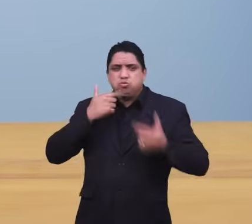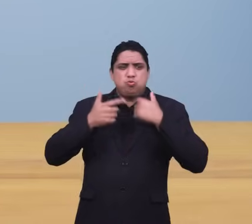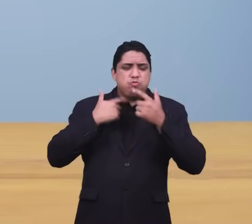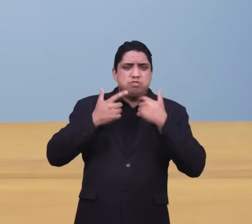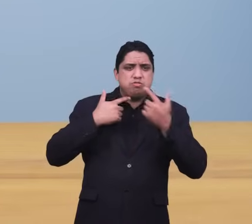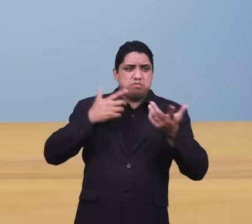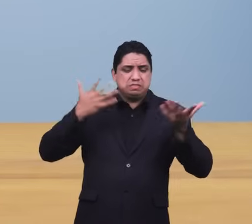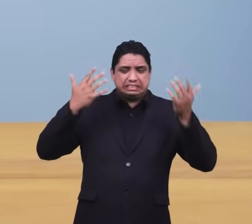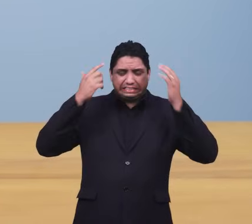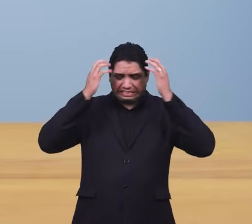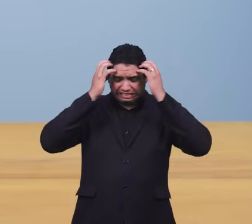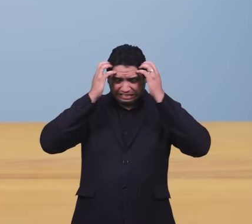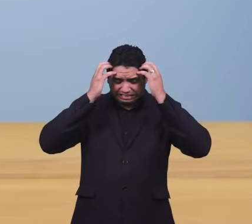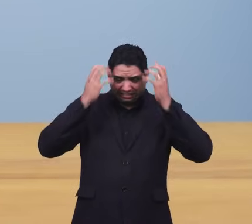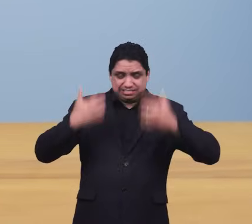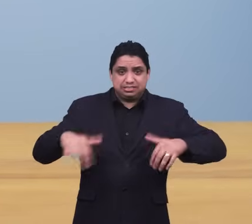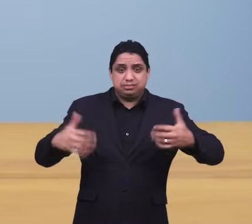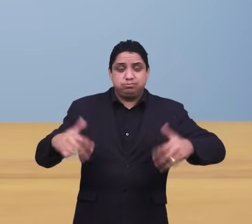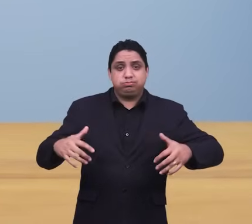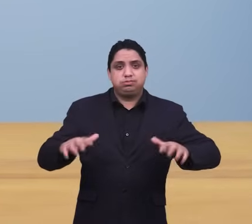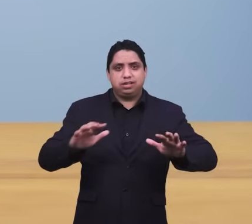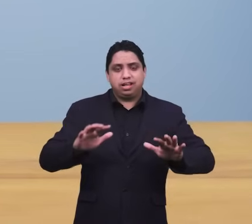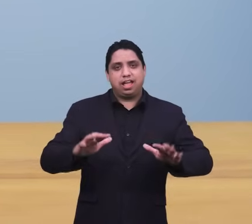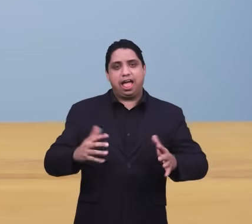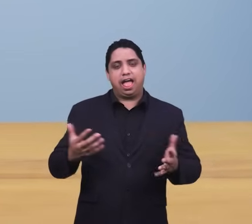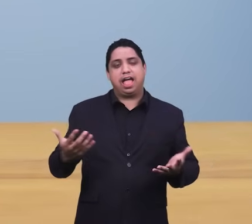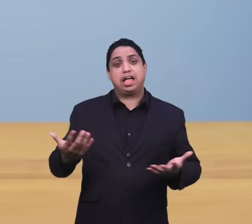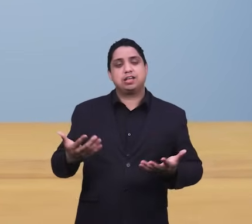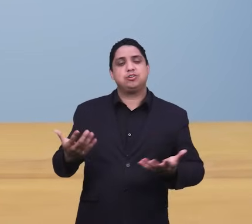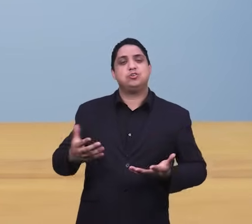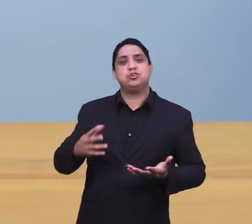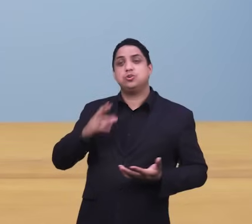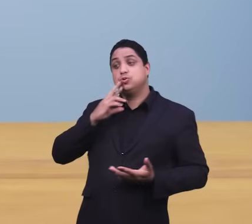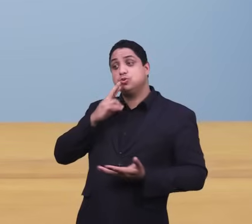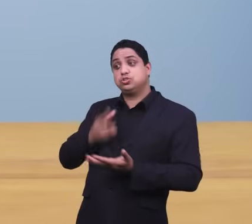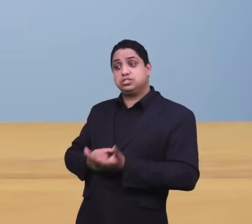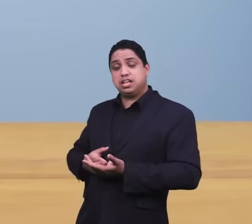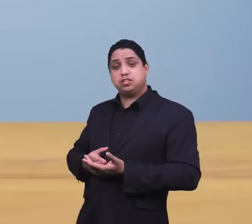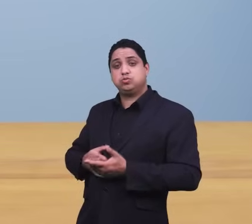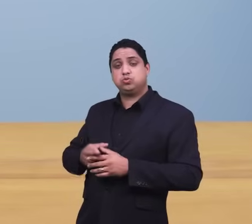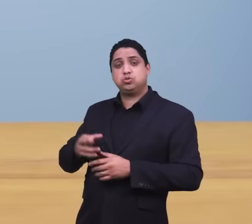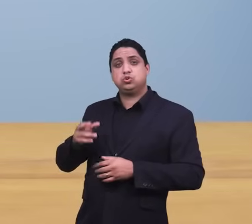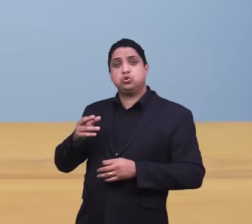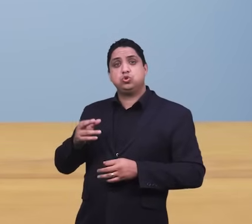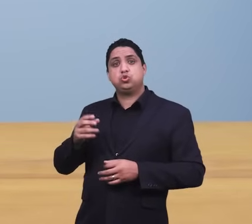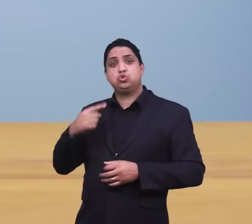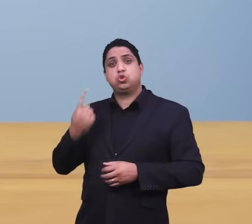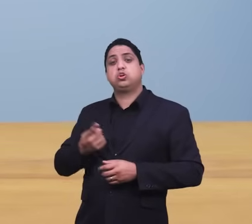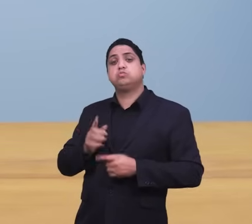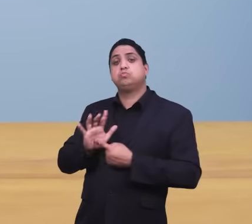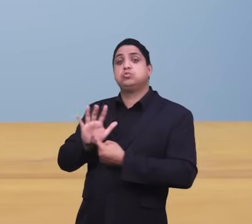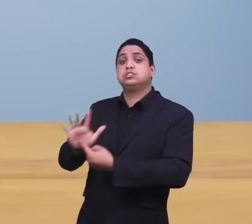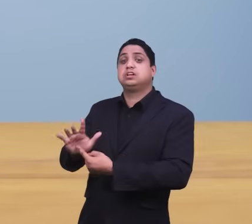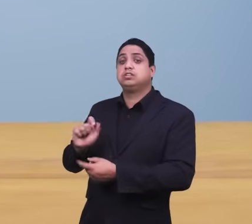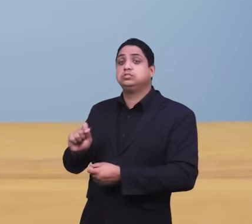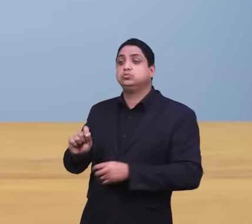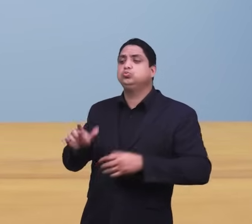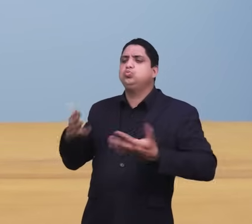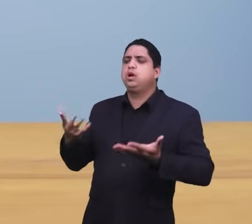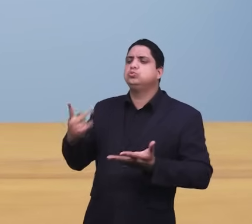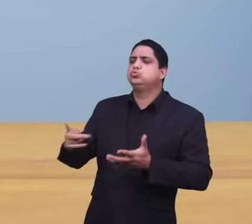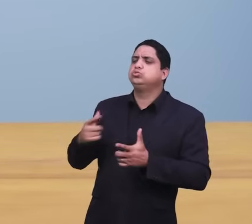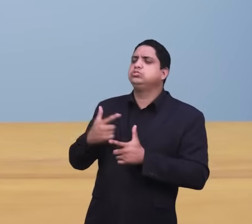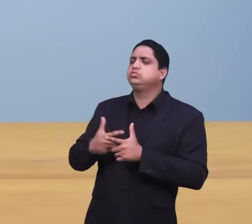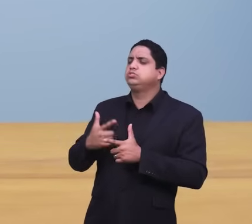que você sempre fez. Só que agora, com o diagnóstico, você pode trabalhar o quê? Onde estão as suas